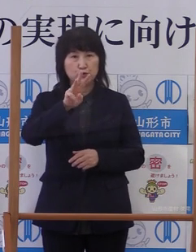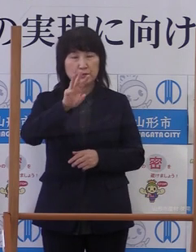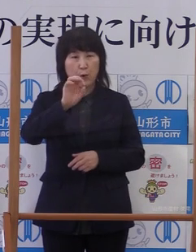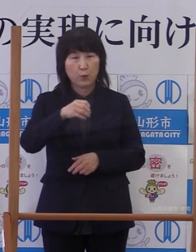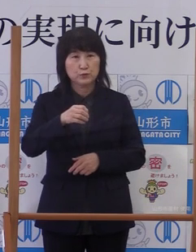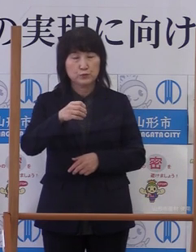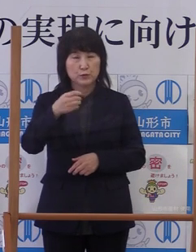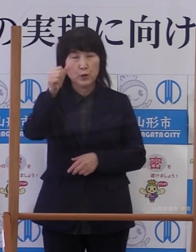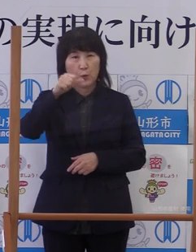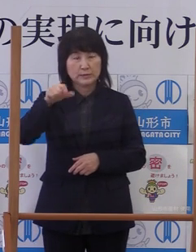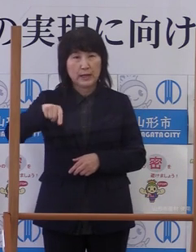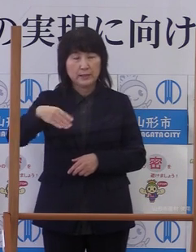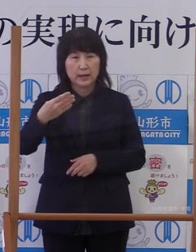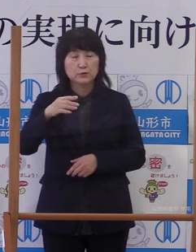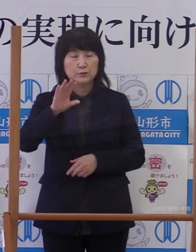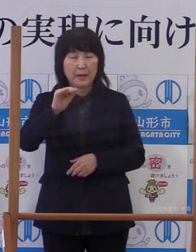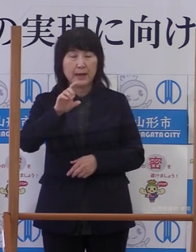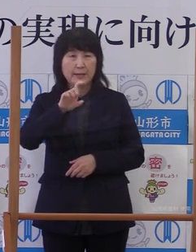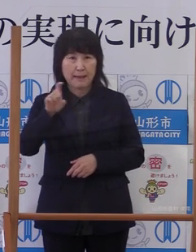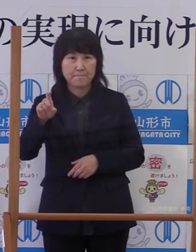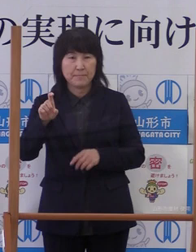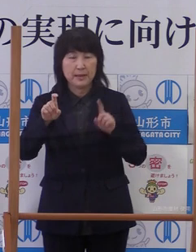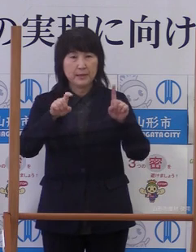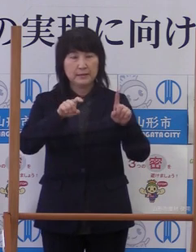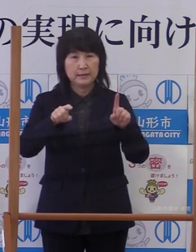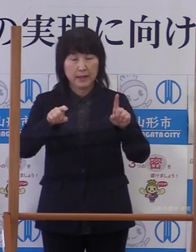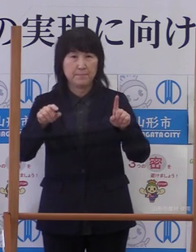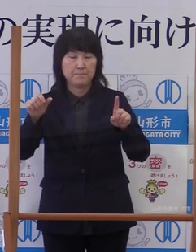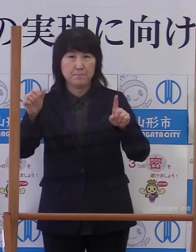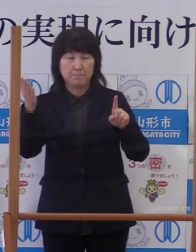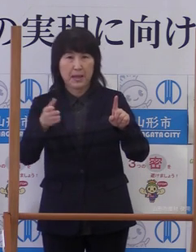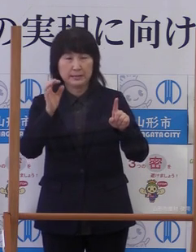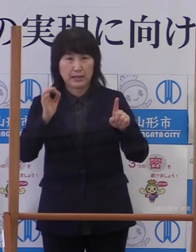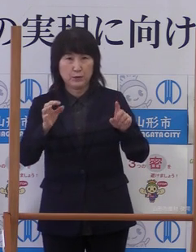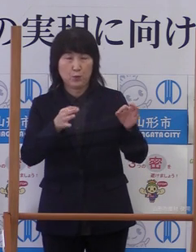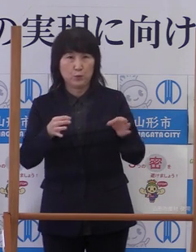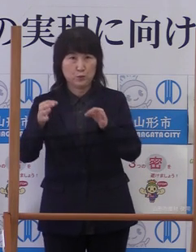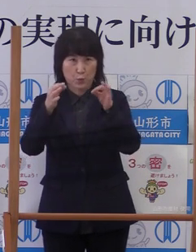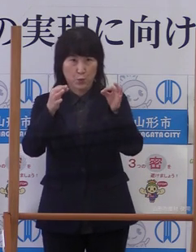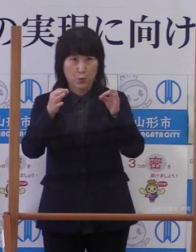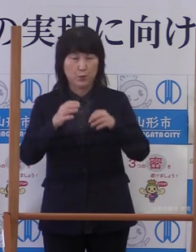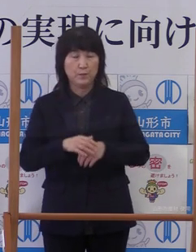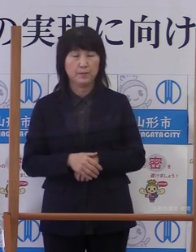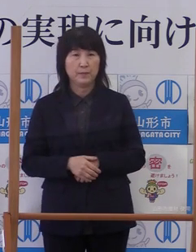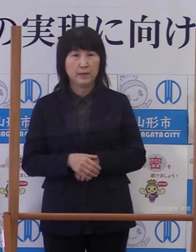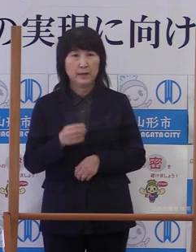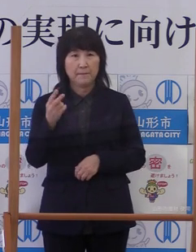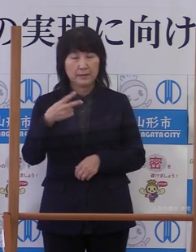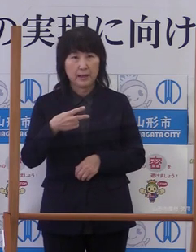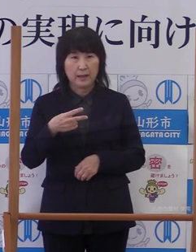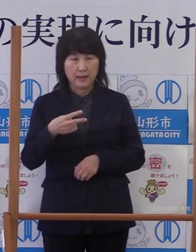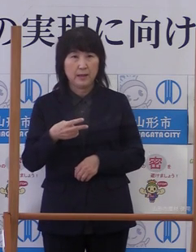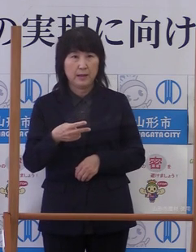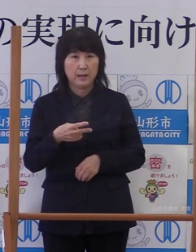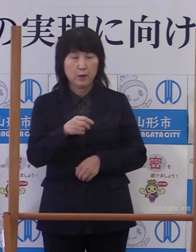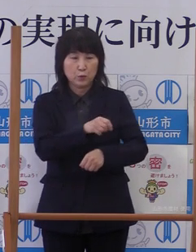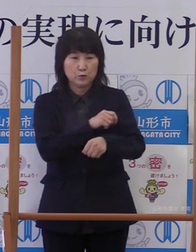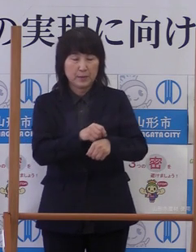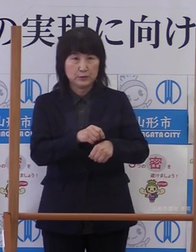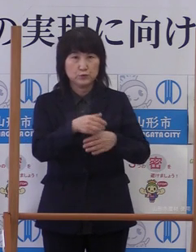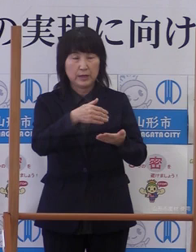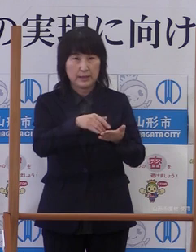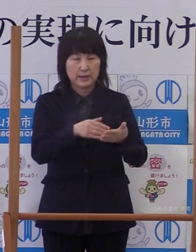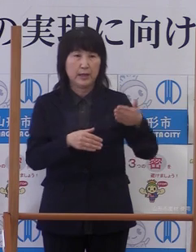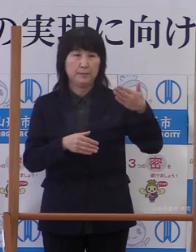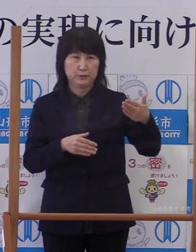5100万円、率にして 1.4% の増となりました。また9つの特別会計及